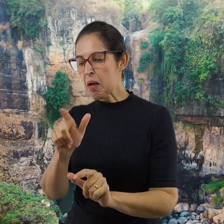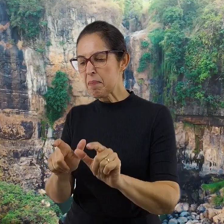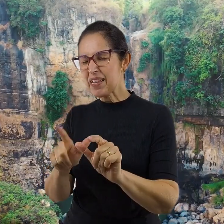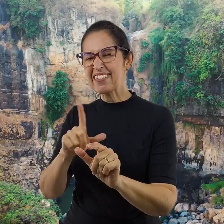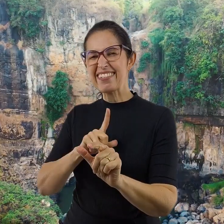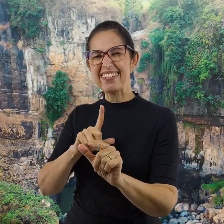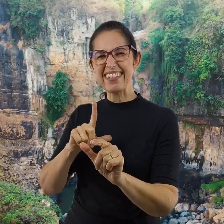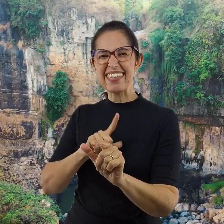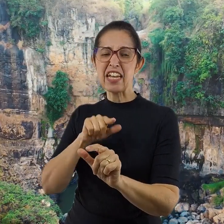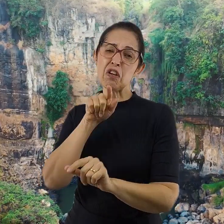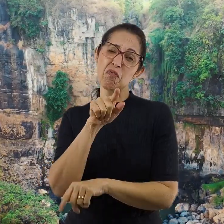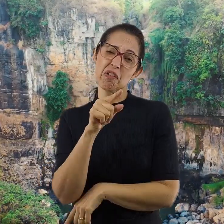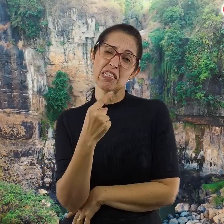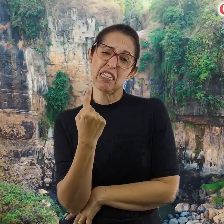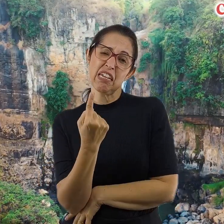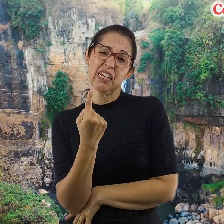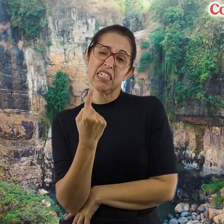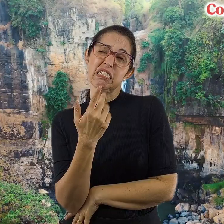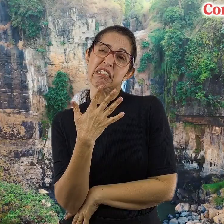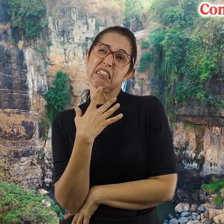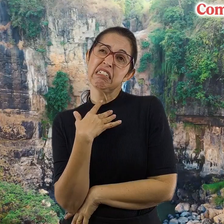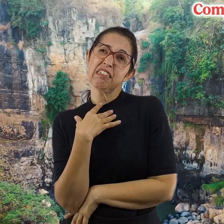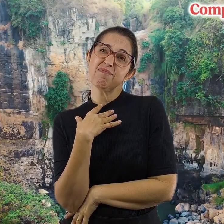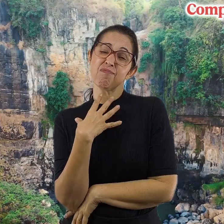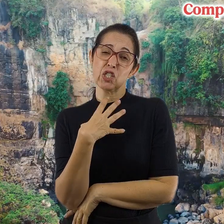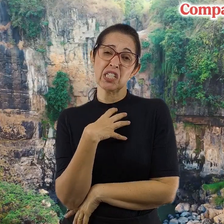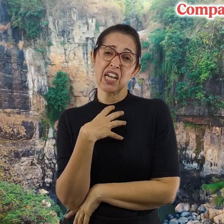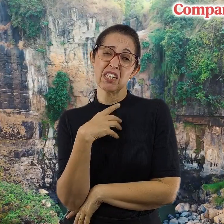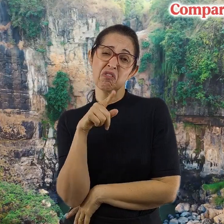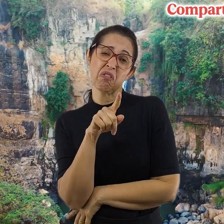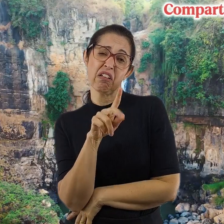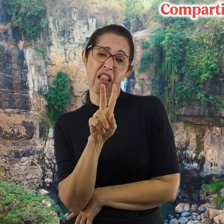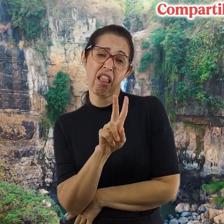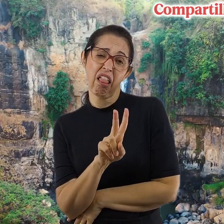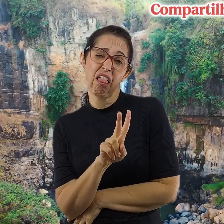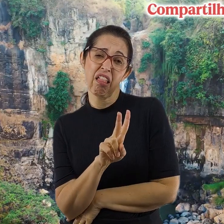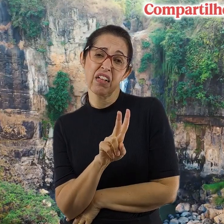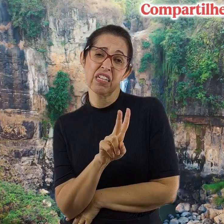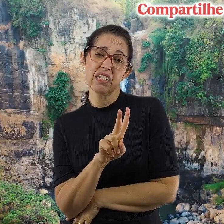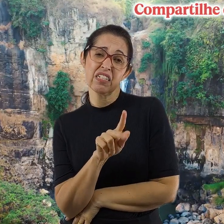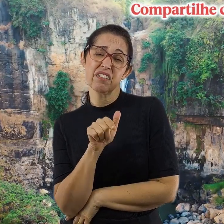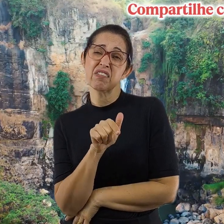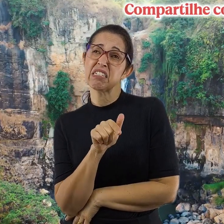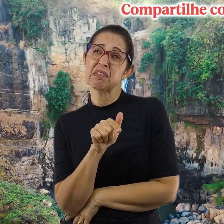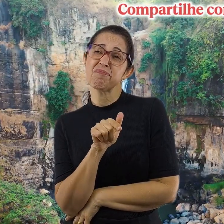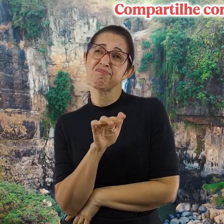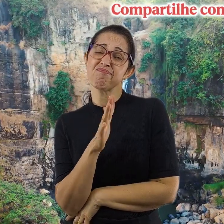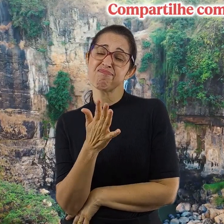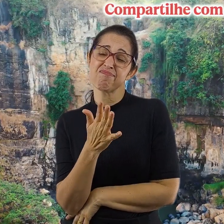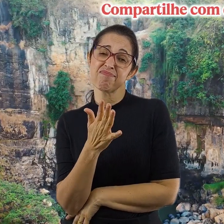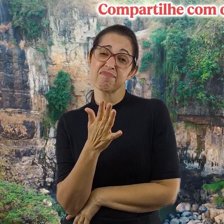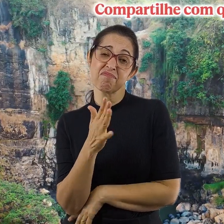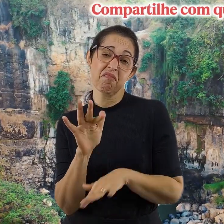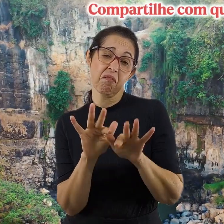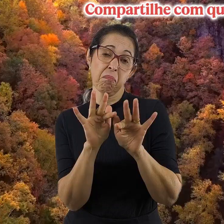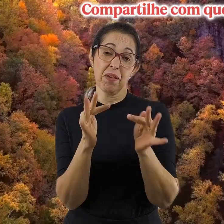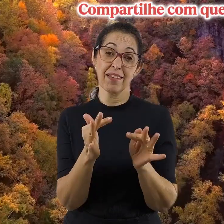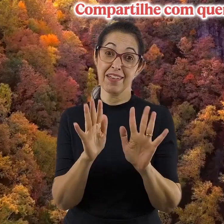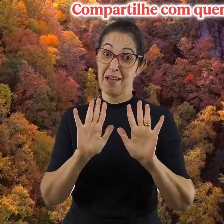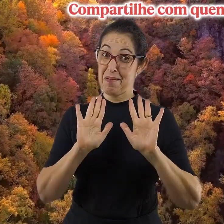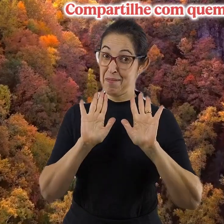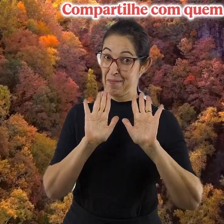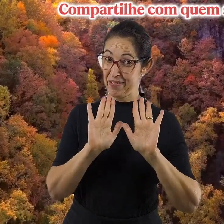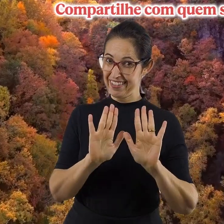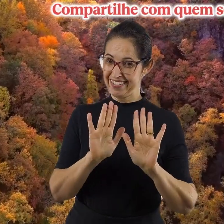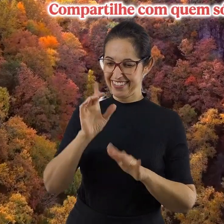Mesmo que você se sinta como uma unhazinha mesmo, sem valor, sem muita expressão,